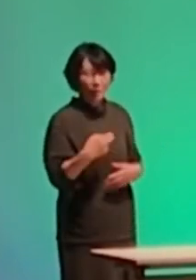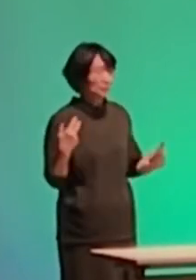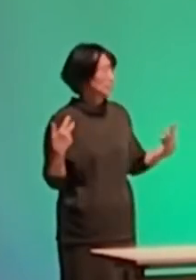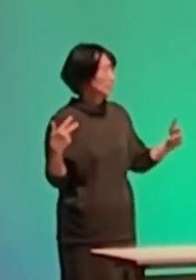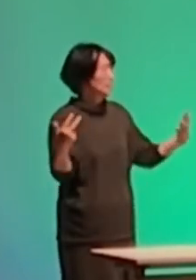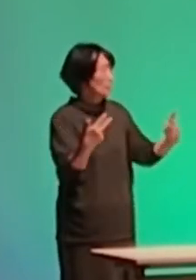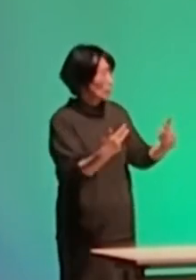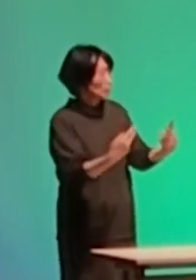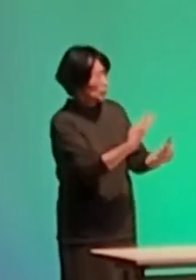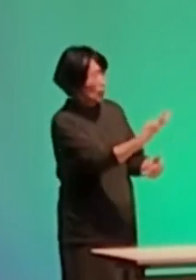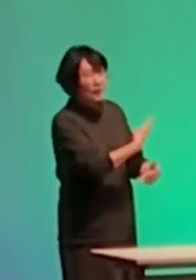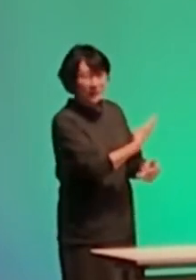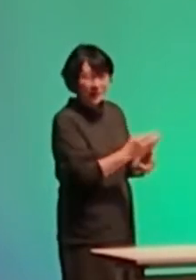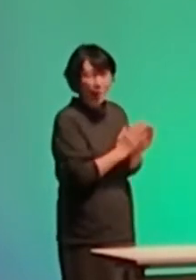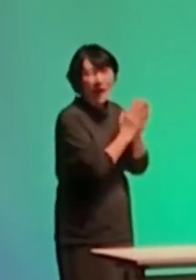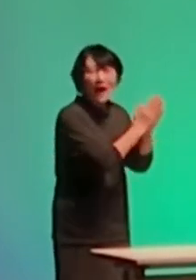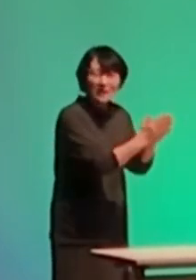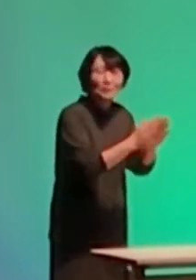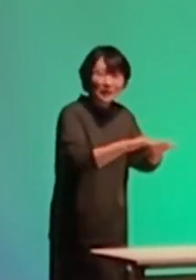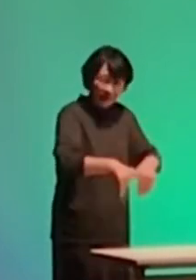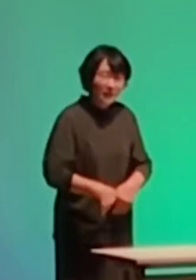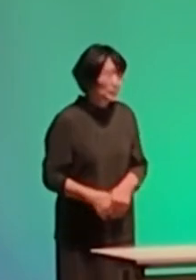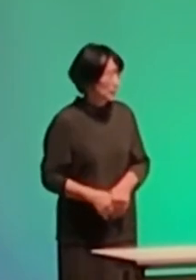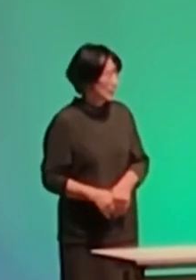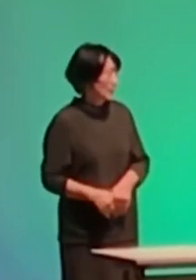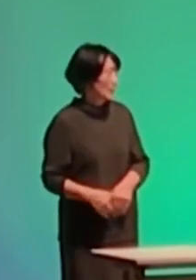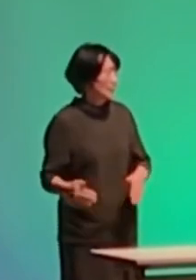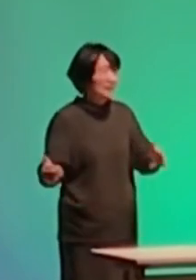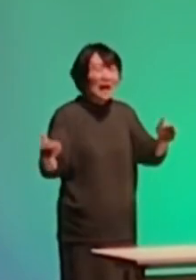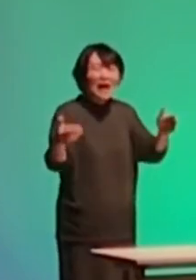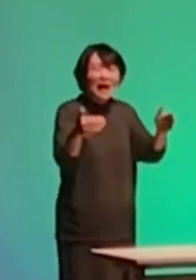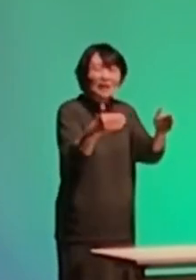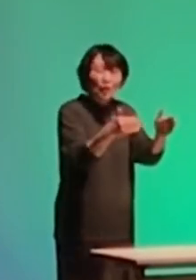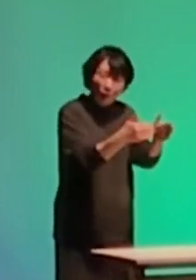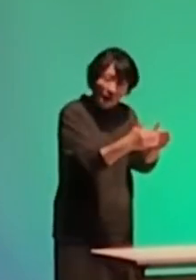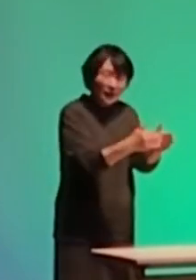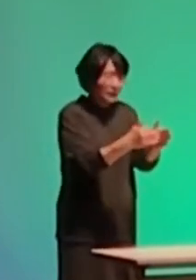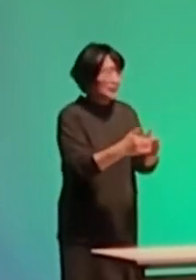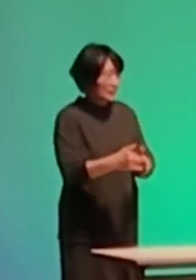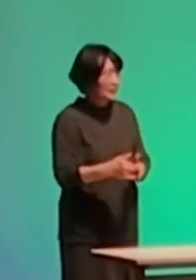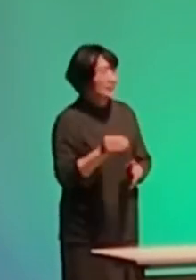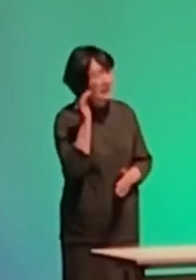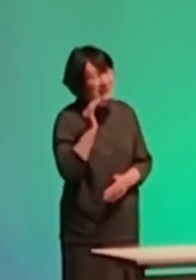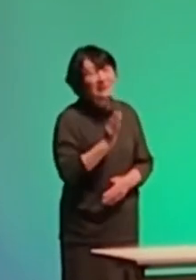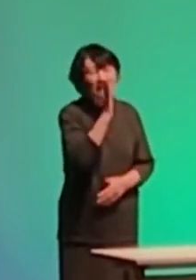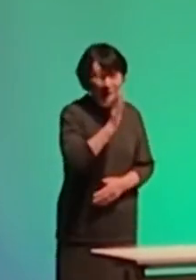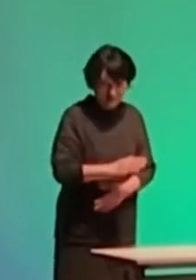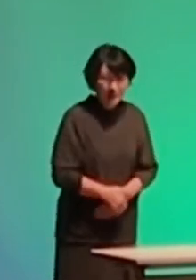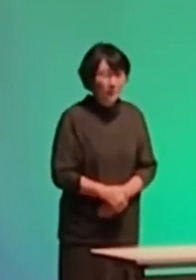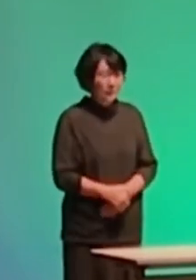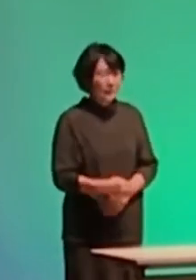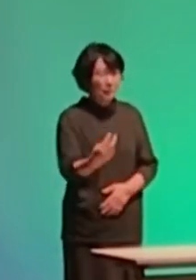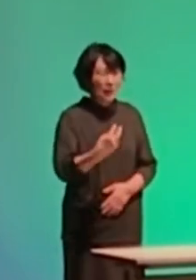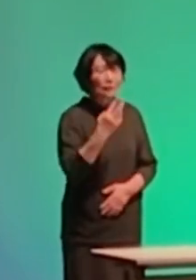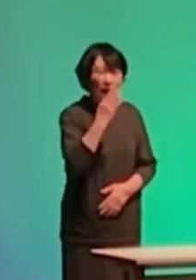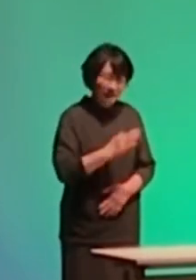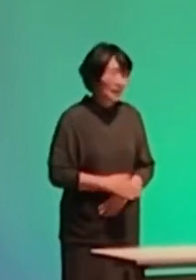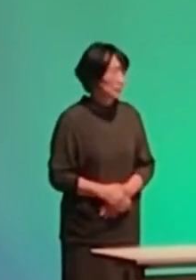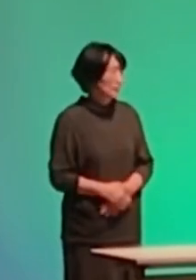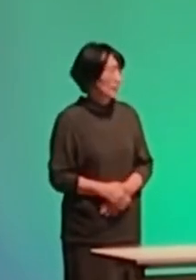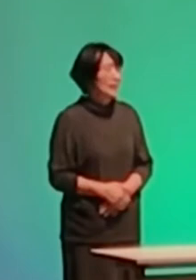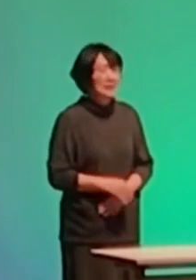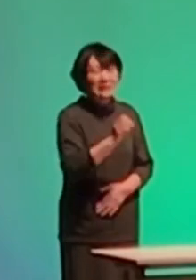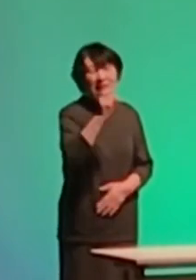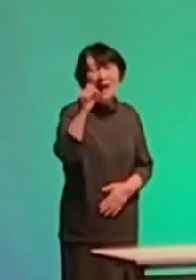にお迎えをいたしました。どうぞ最後まで、たくさんの議論が出てくるかと思いますので、お聞きいただくようによろしくお願いいたします。司会